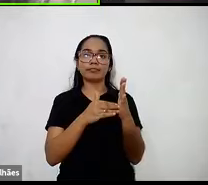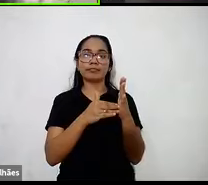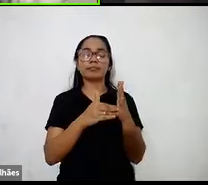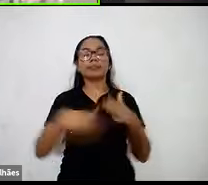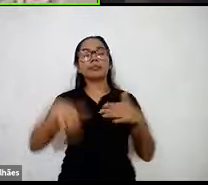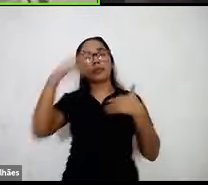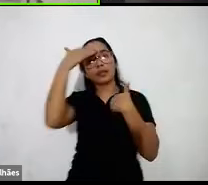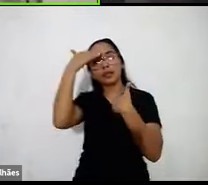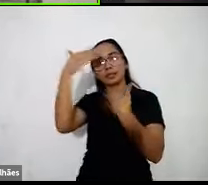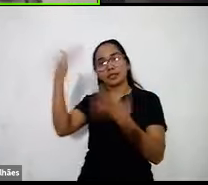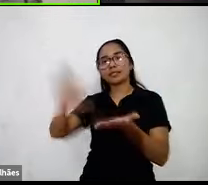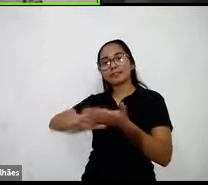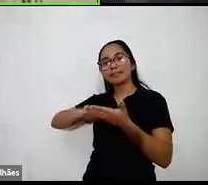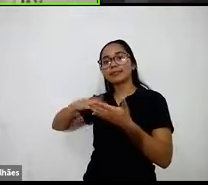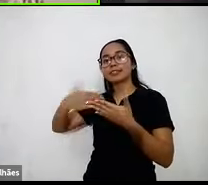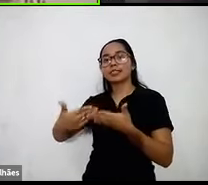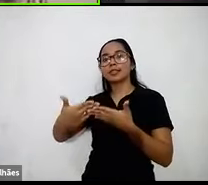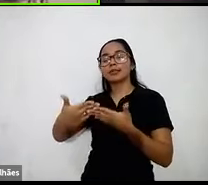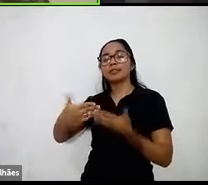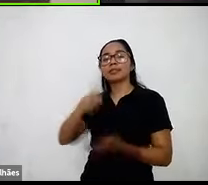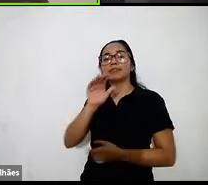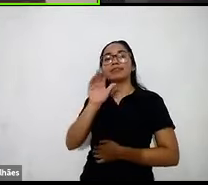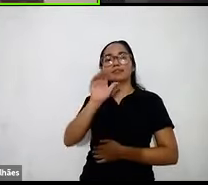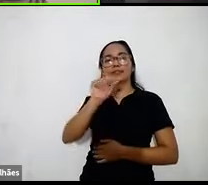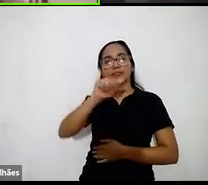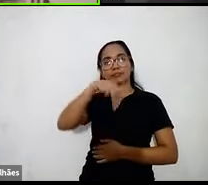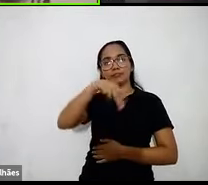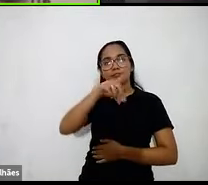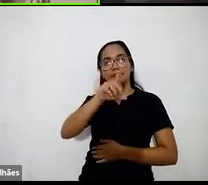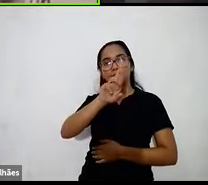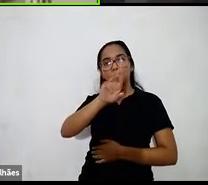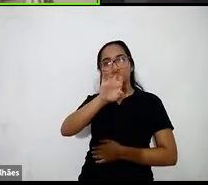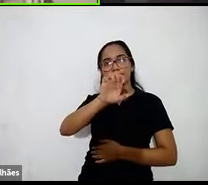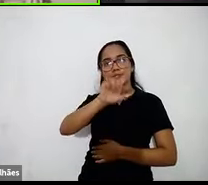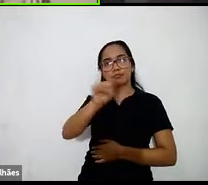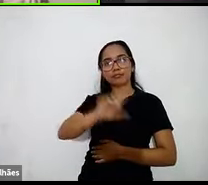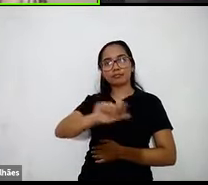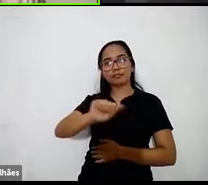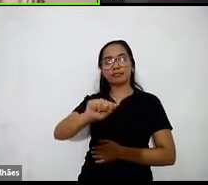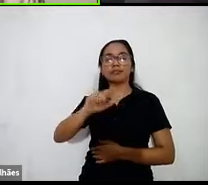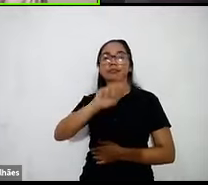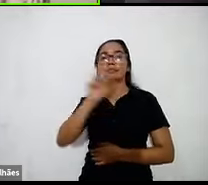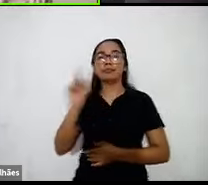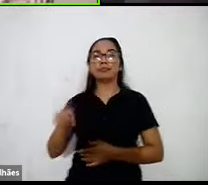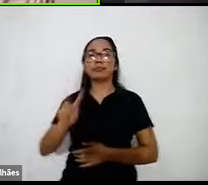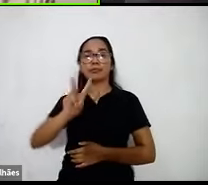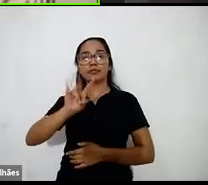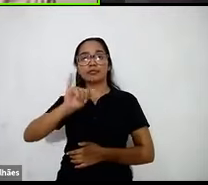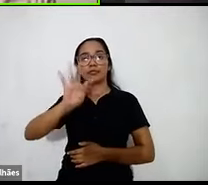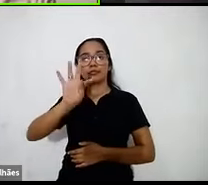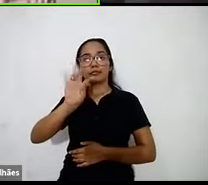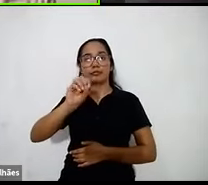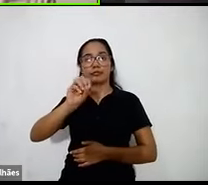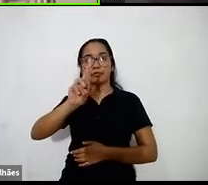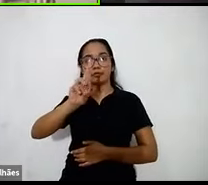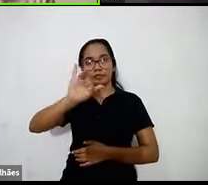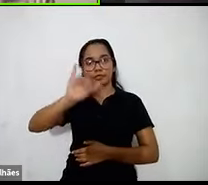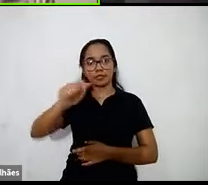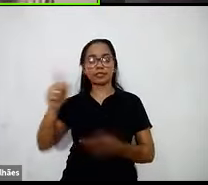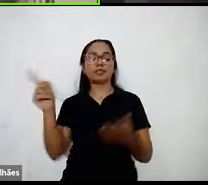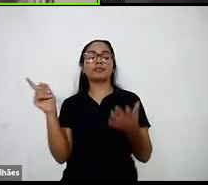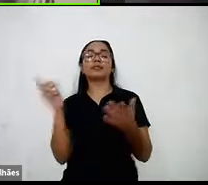de Libras, né? A Andressa, e a Vitória e ao Felipe, né? Que nos permitiram aqui ter essa janela